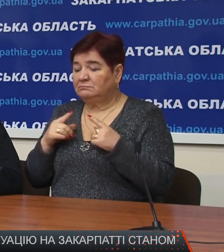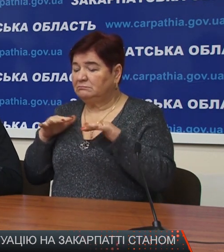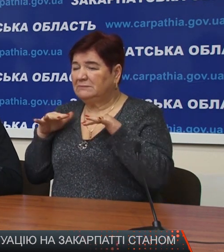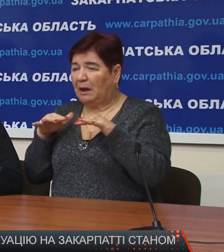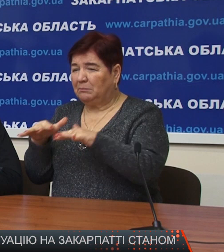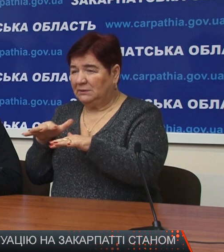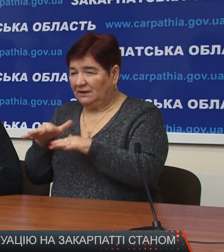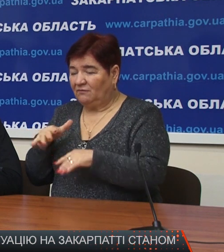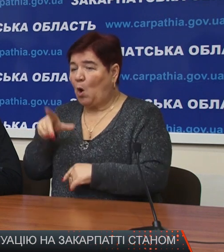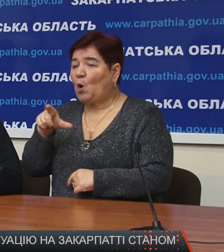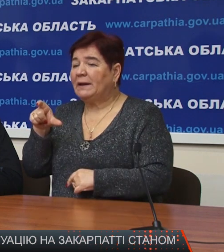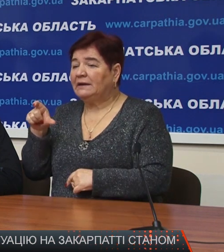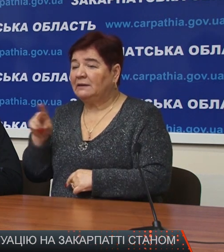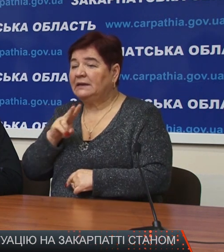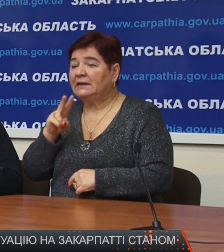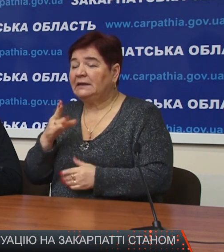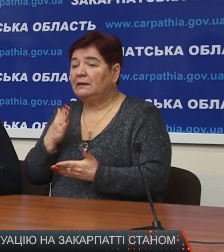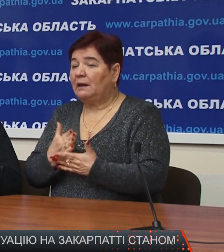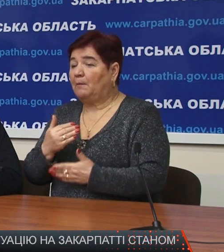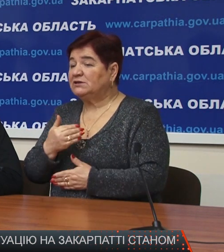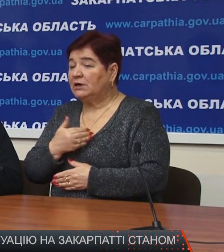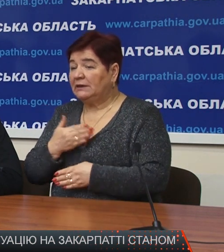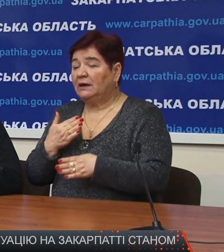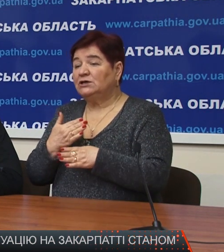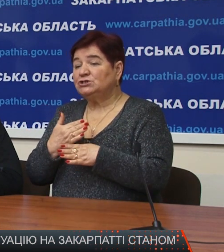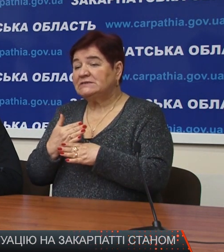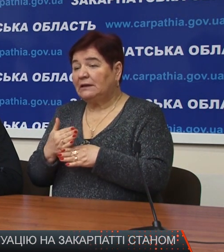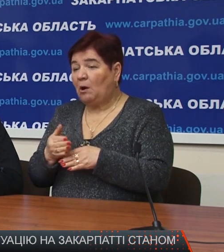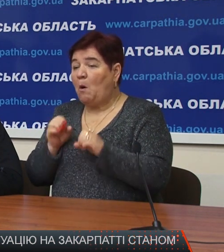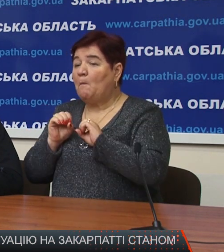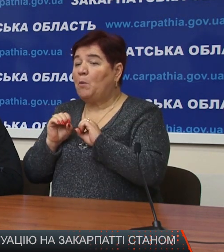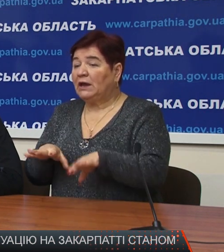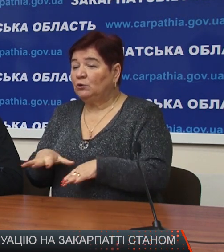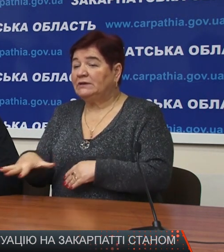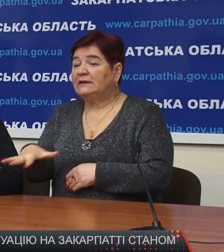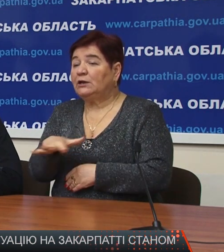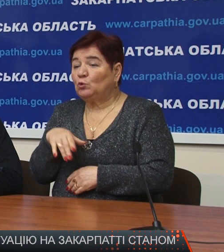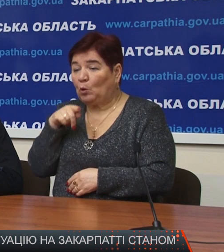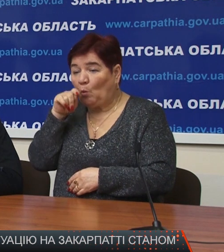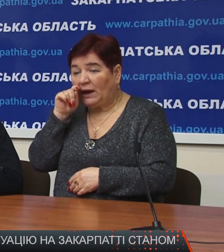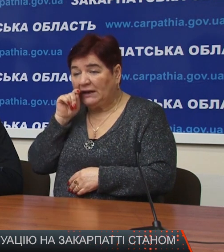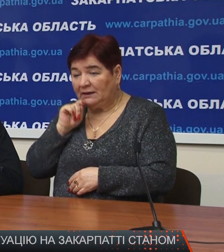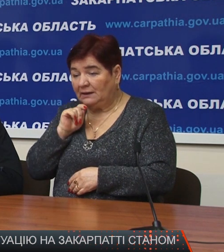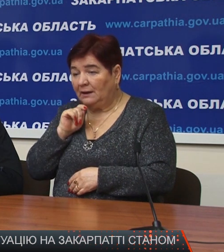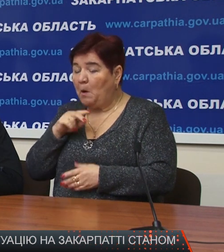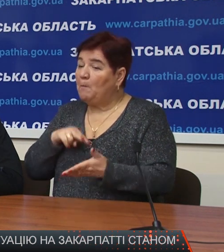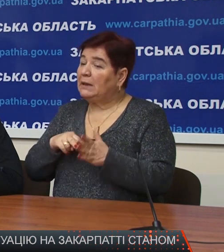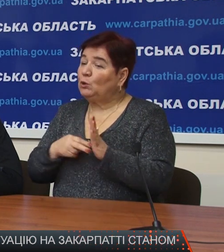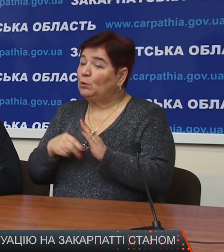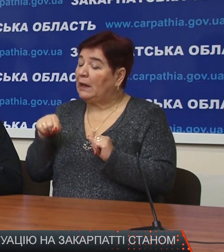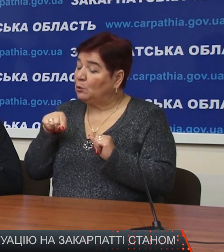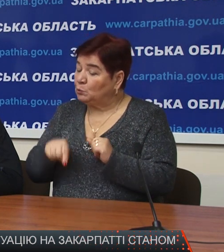наплив громадян, які мають бажання, частина з них покинути територію України, а частина з них планує